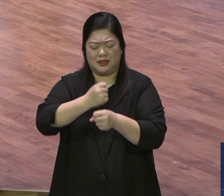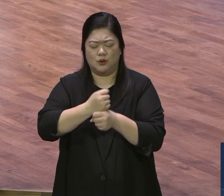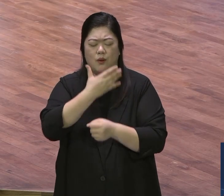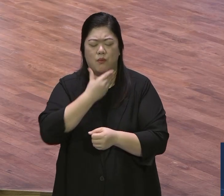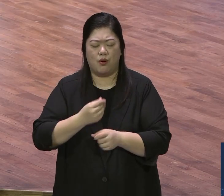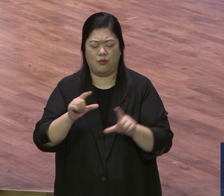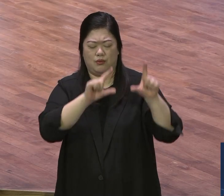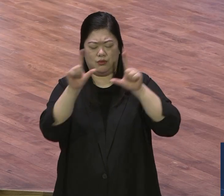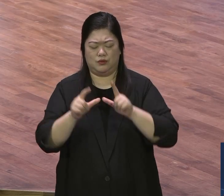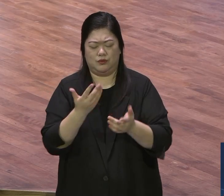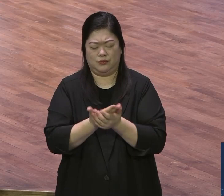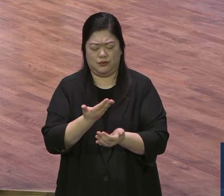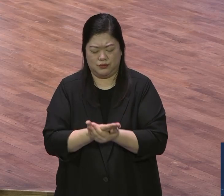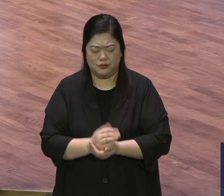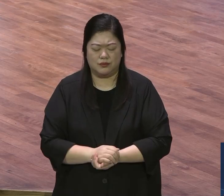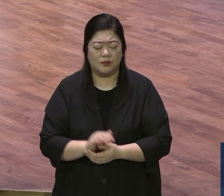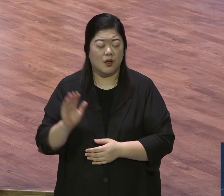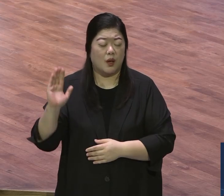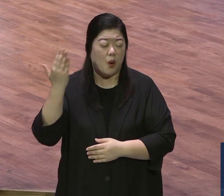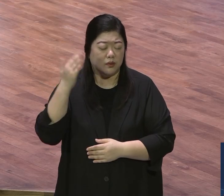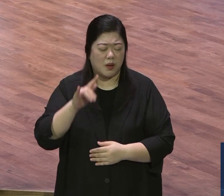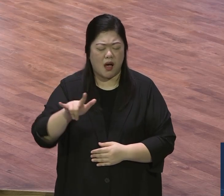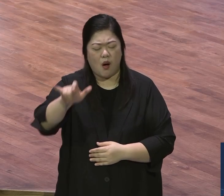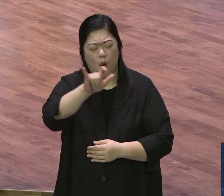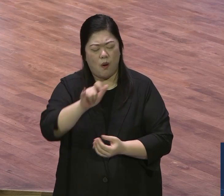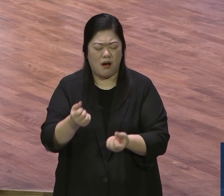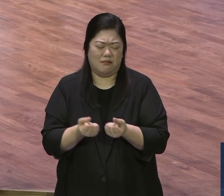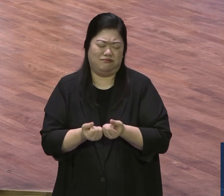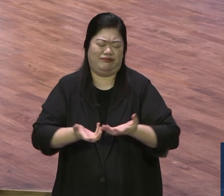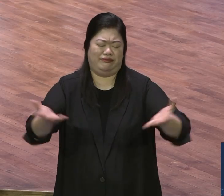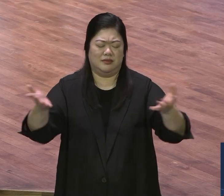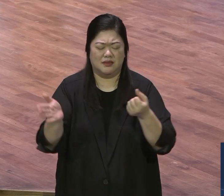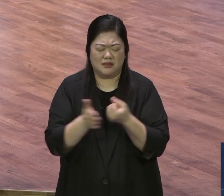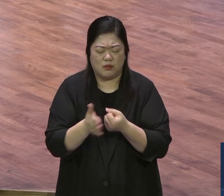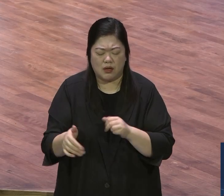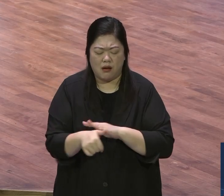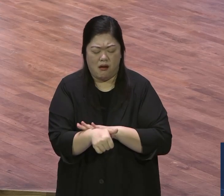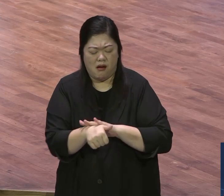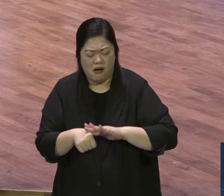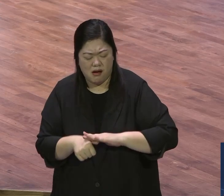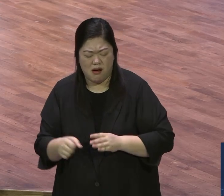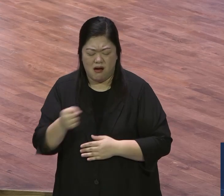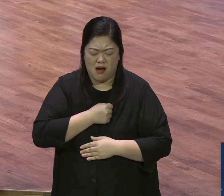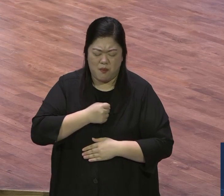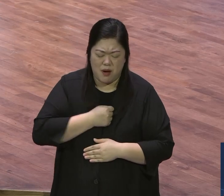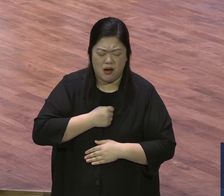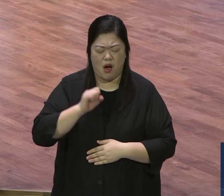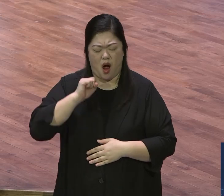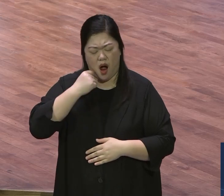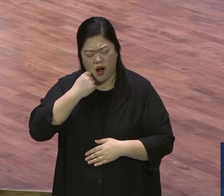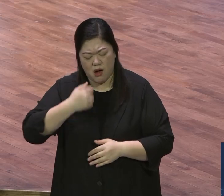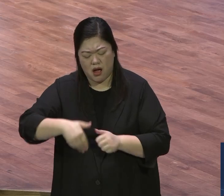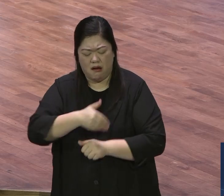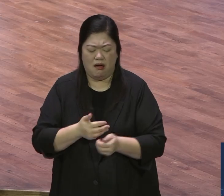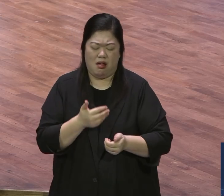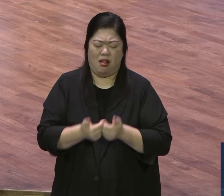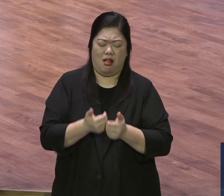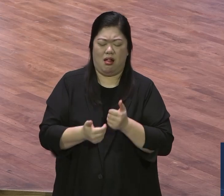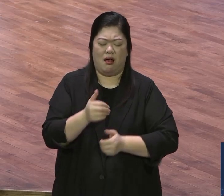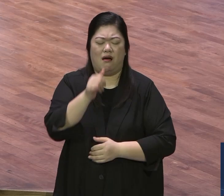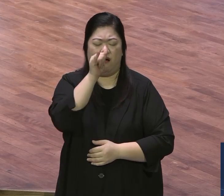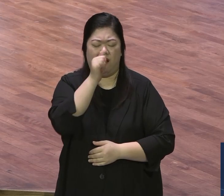코로나19로 인해서 여러가지로 소심하게 만들고 여러가지로 불안하게 만들고 답답하게 만들고 어렵게 만드는 환경 가운데서도